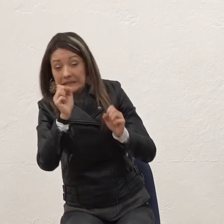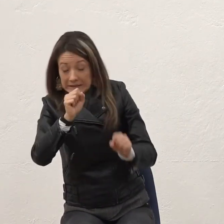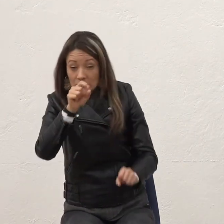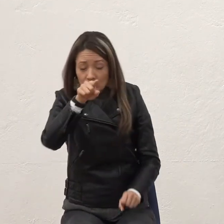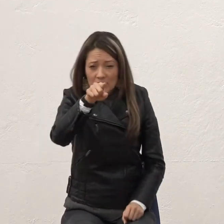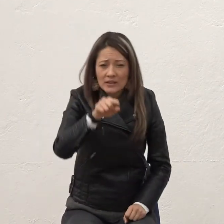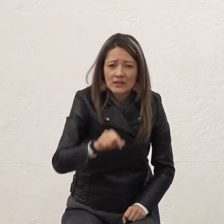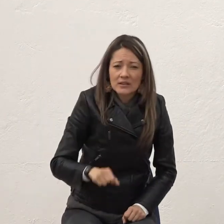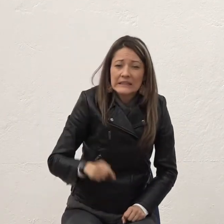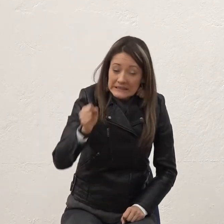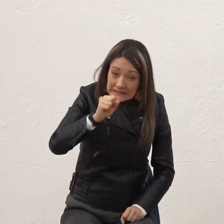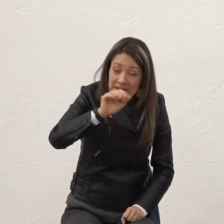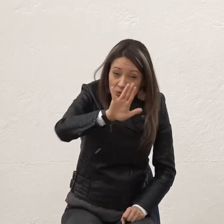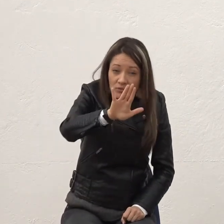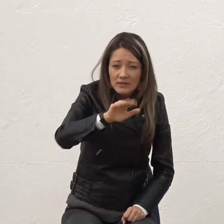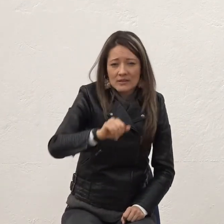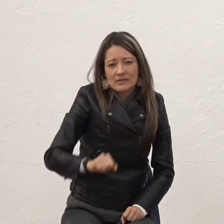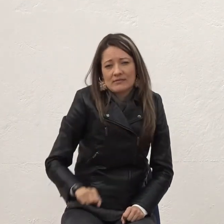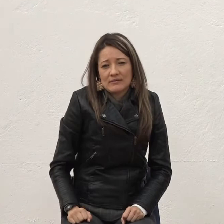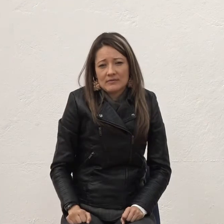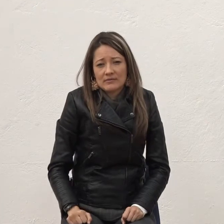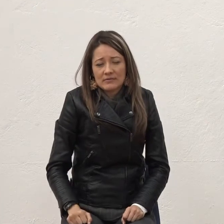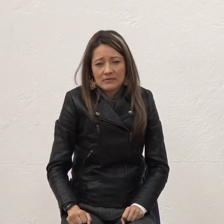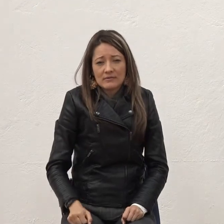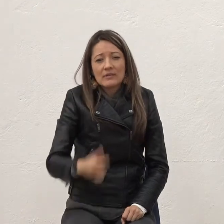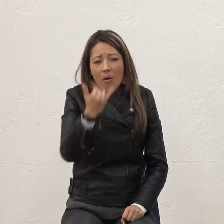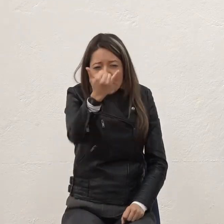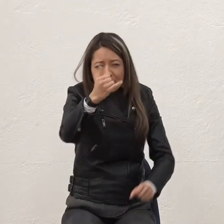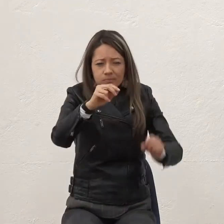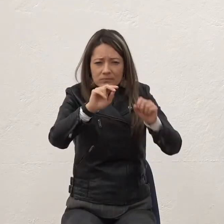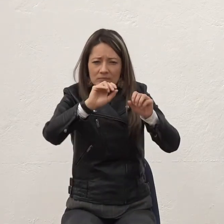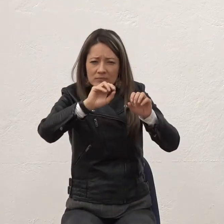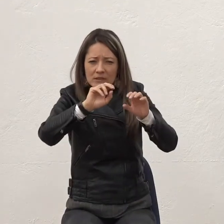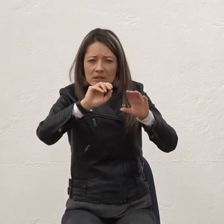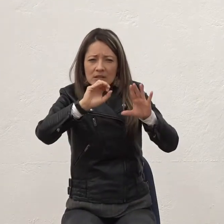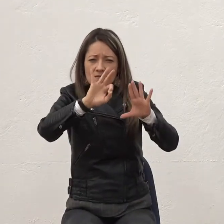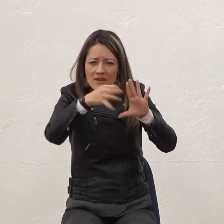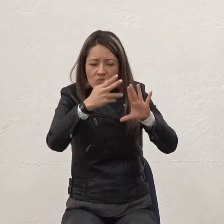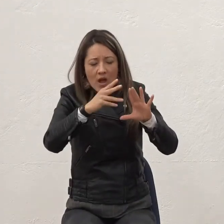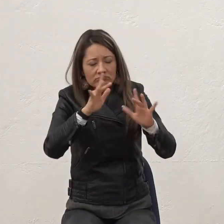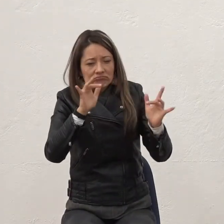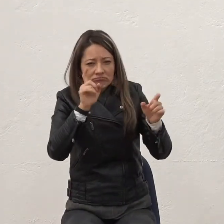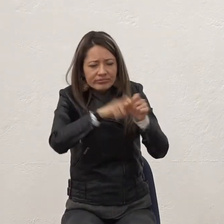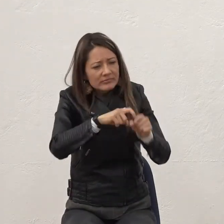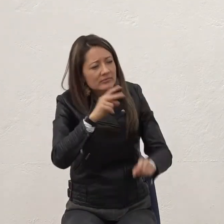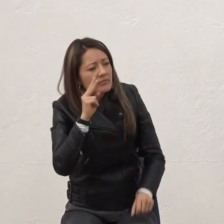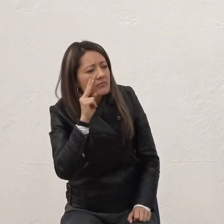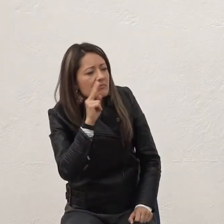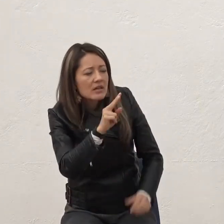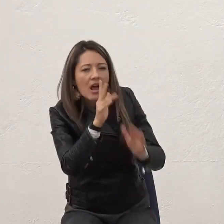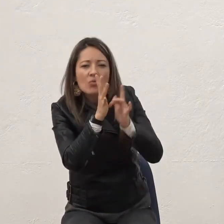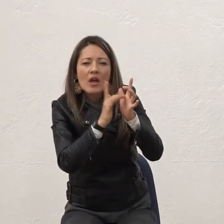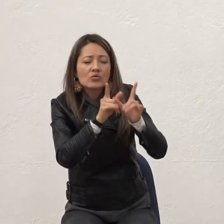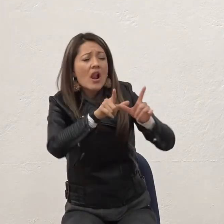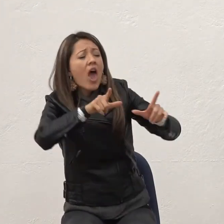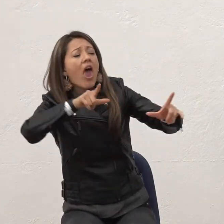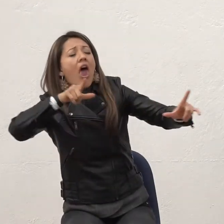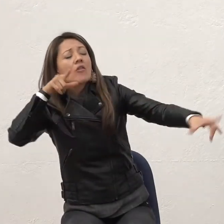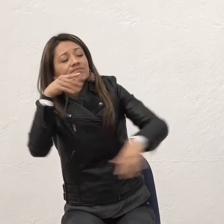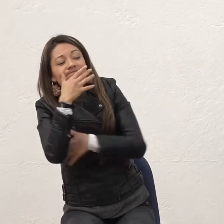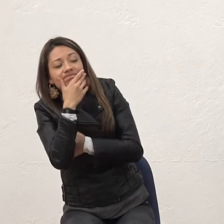usted, sí, usted al que yo le estoy hablando, el que está allí conectado, ¿será que usted está mirando a Jesús desde